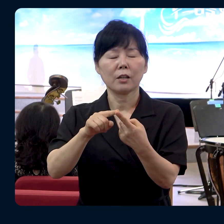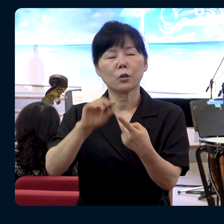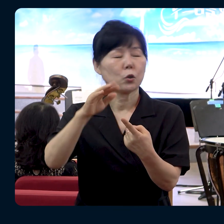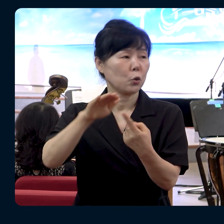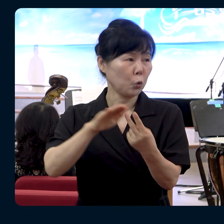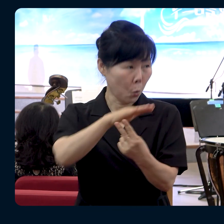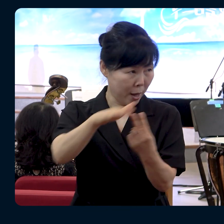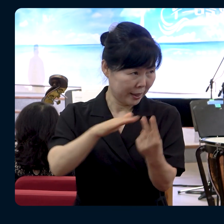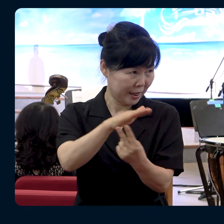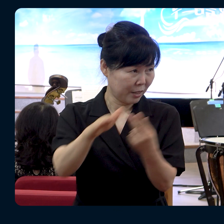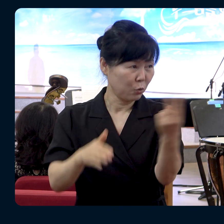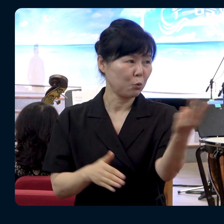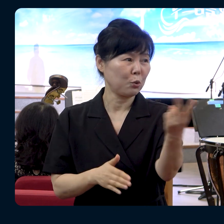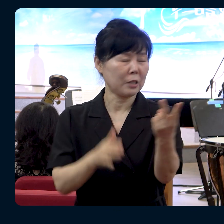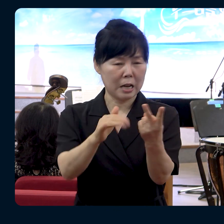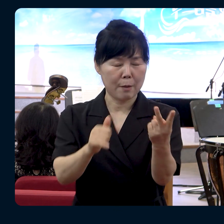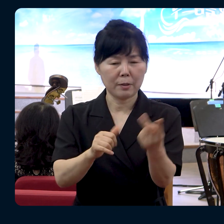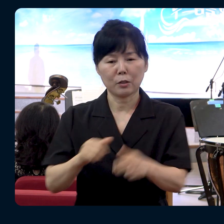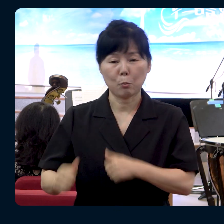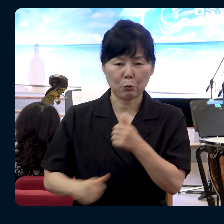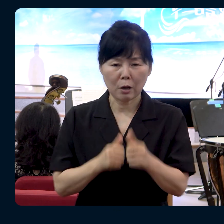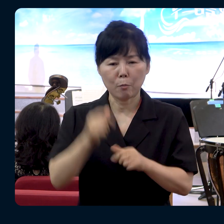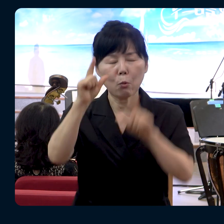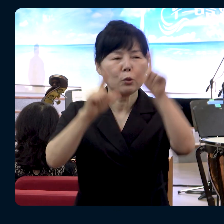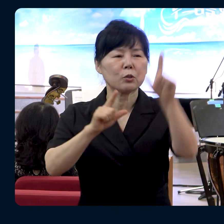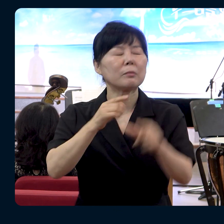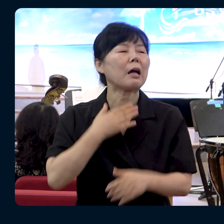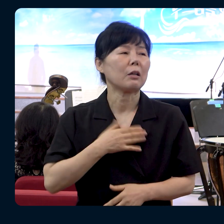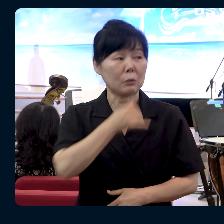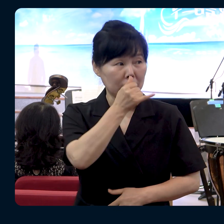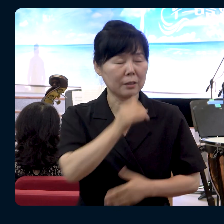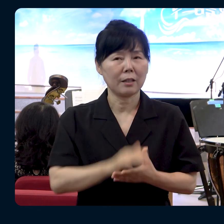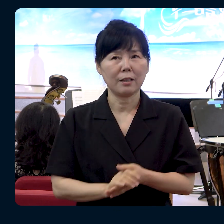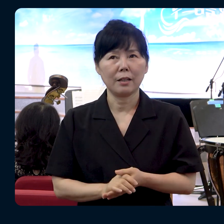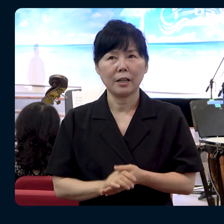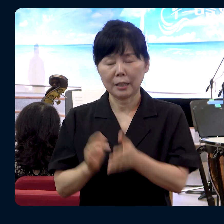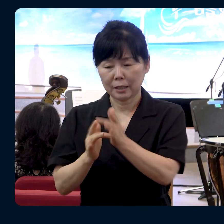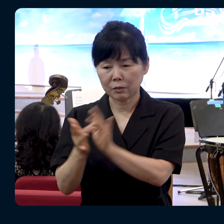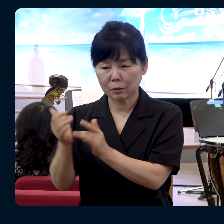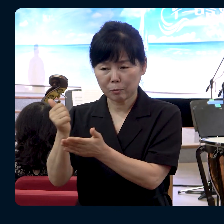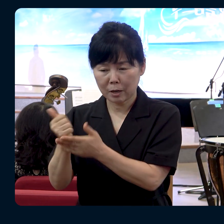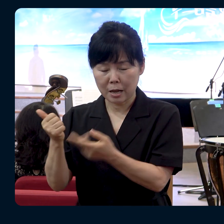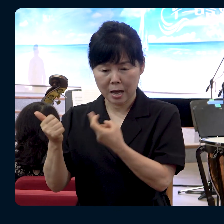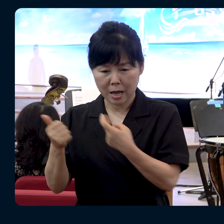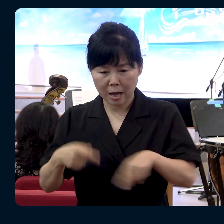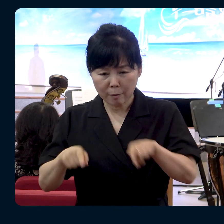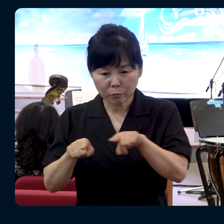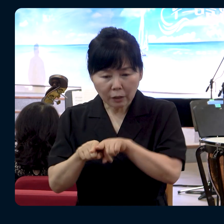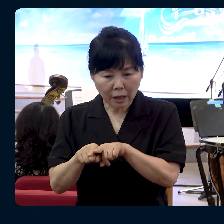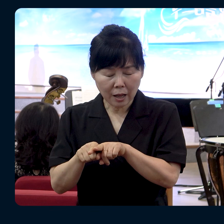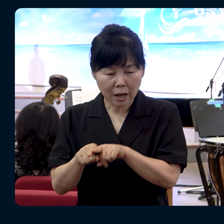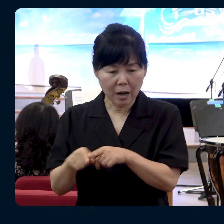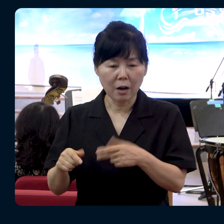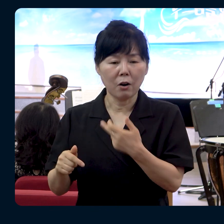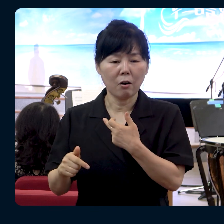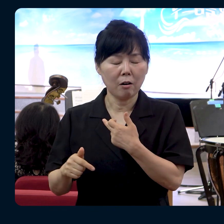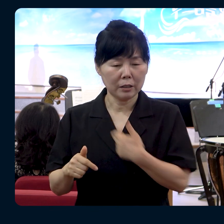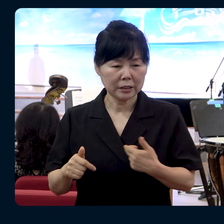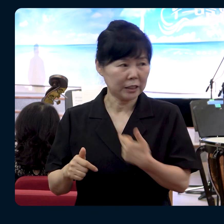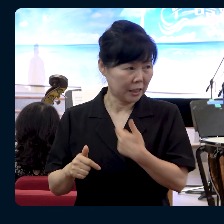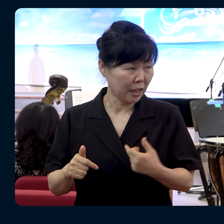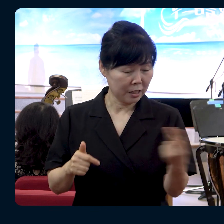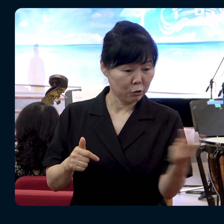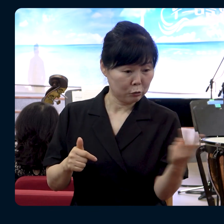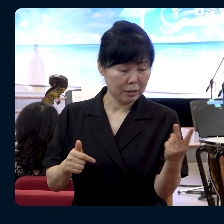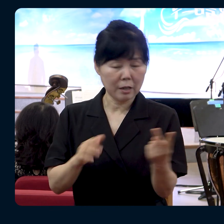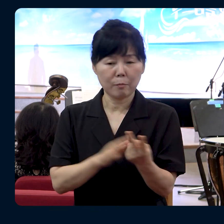달리시기로 결단하시고 나서 이제 예루살렘을 향하여 가시는데, 그 중간에 사마리아 땅을 지나쳐 가십니다. 근데 사마리아